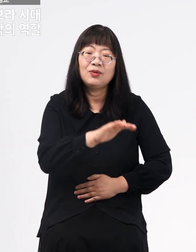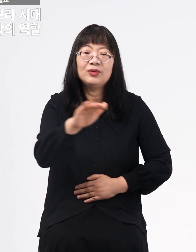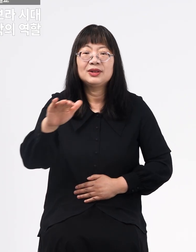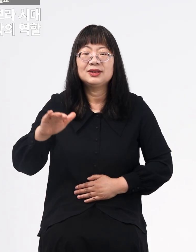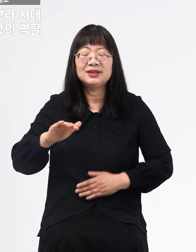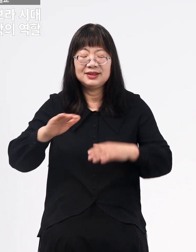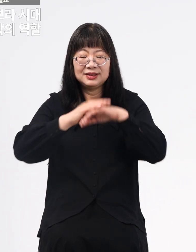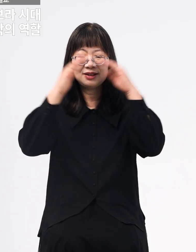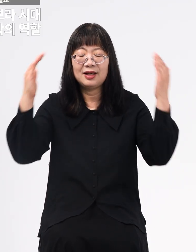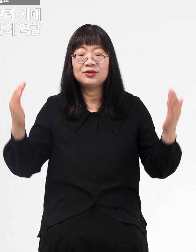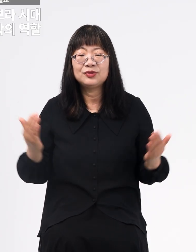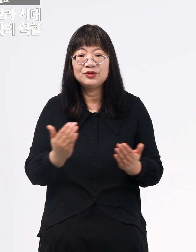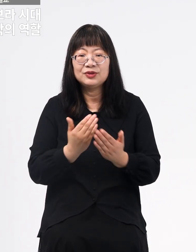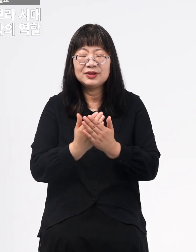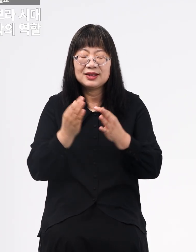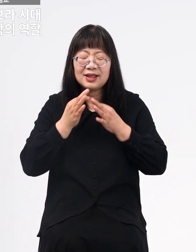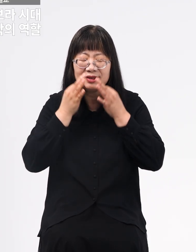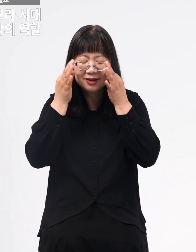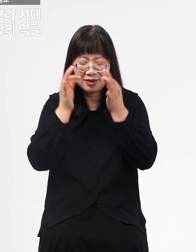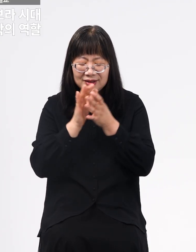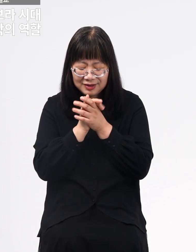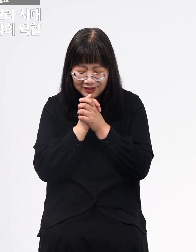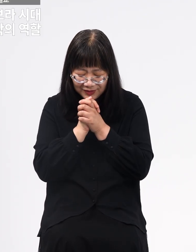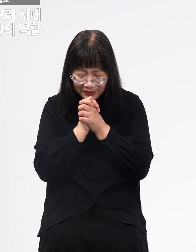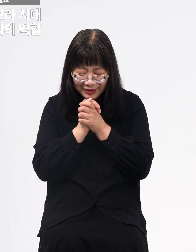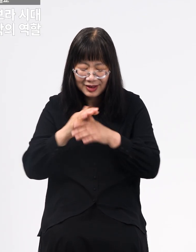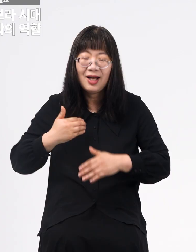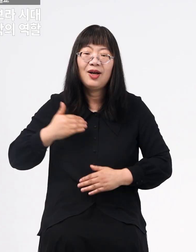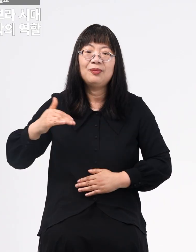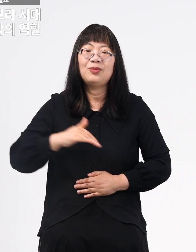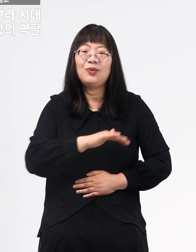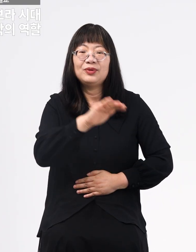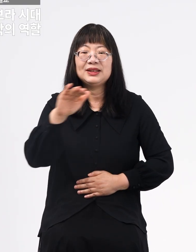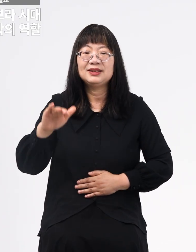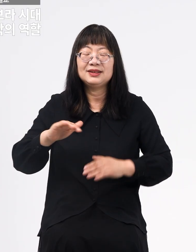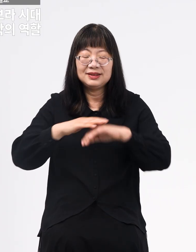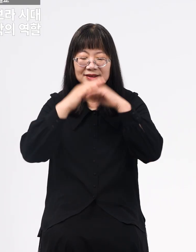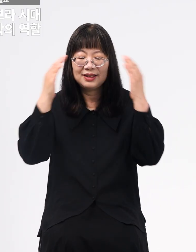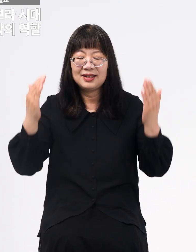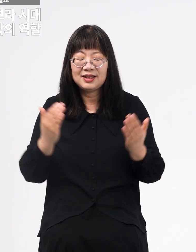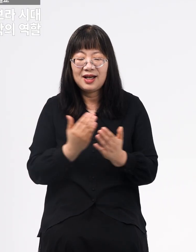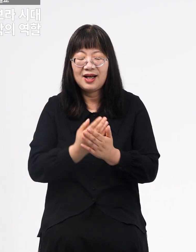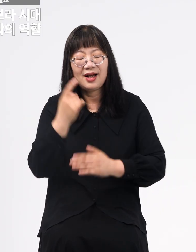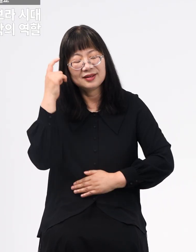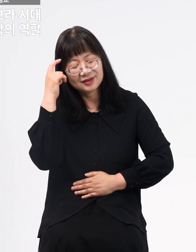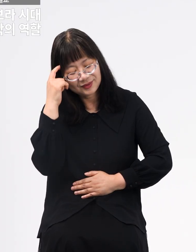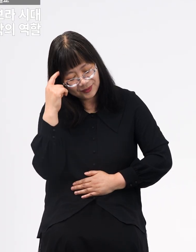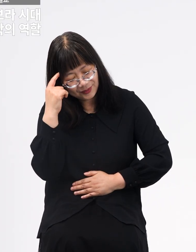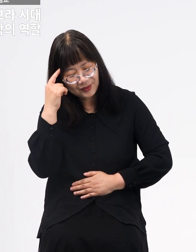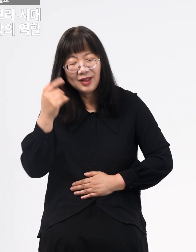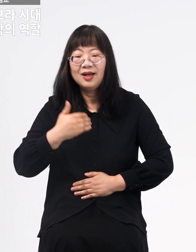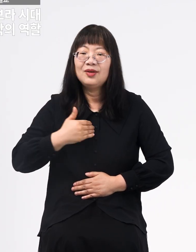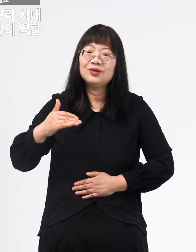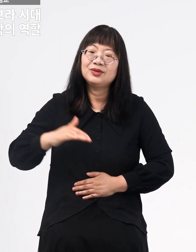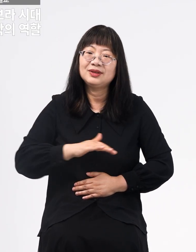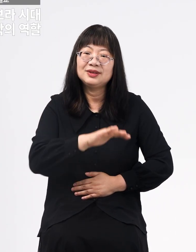우리의 모든 간구도, 우리의 모든